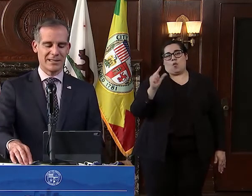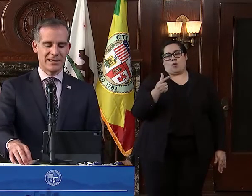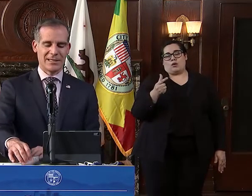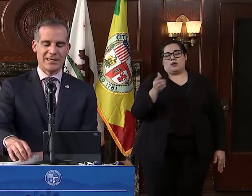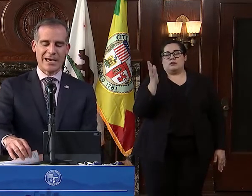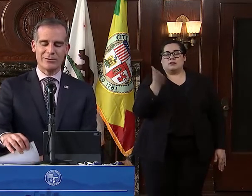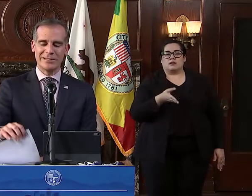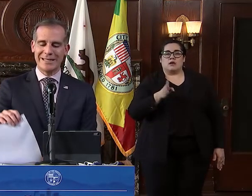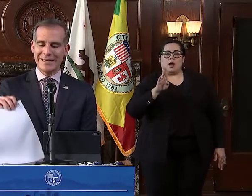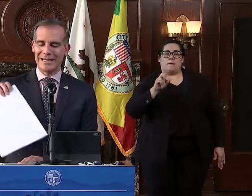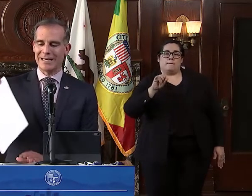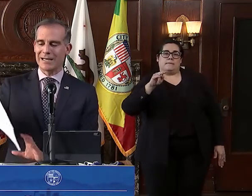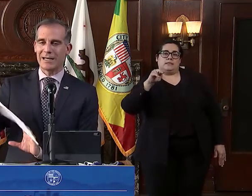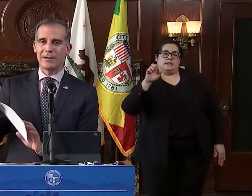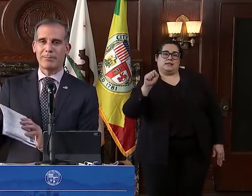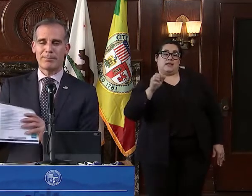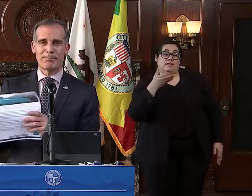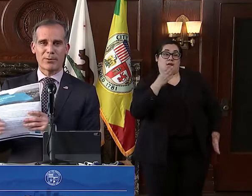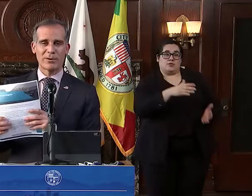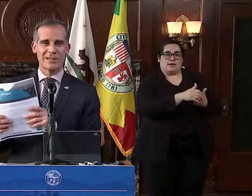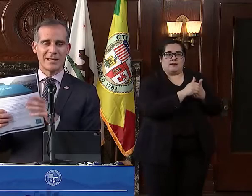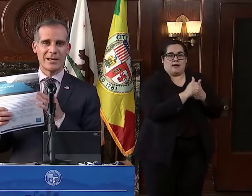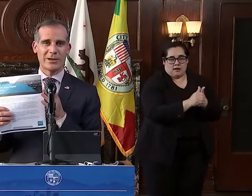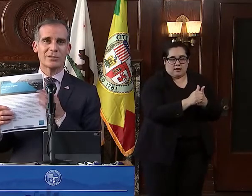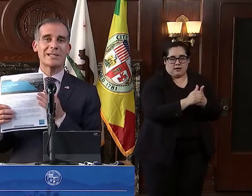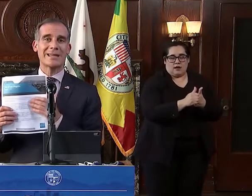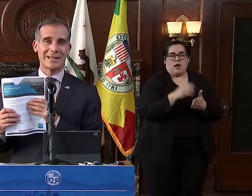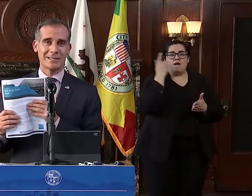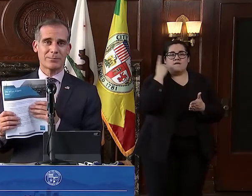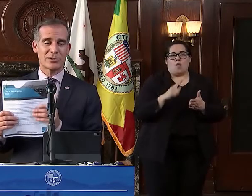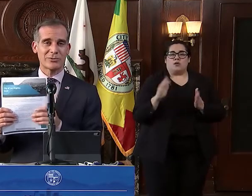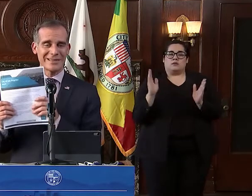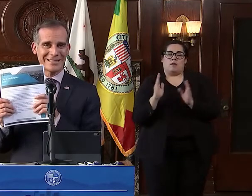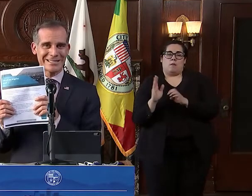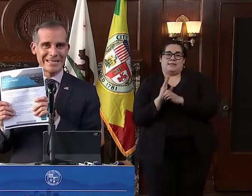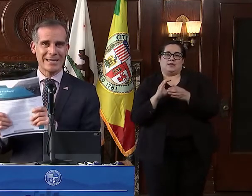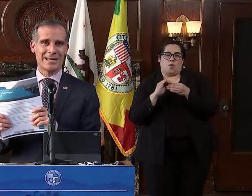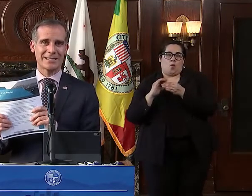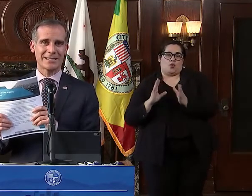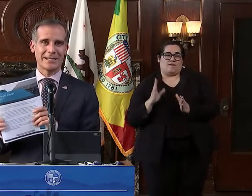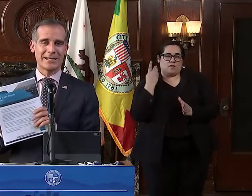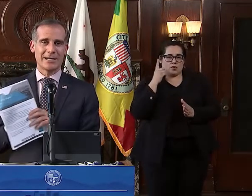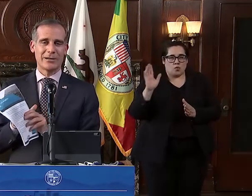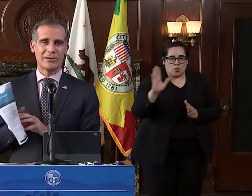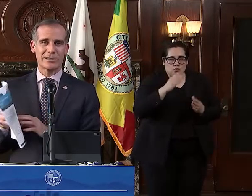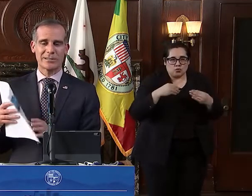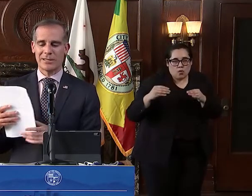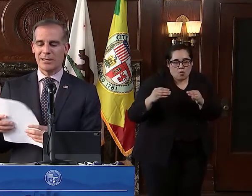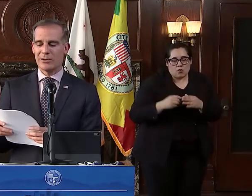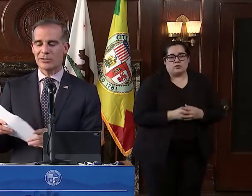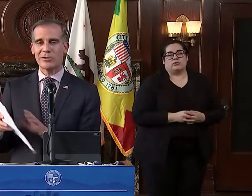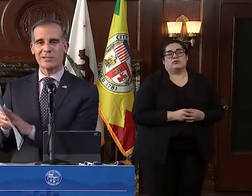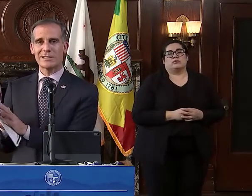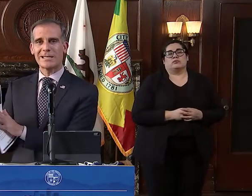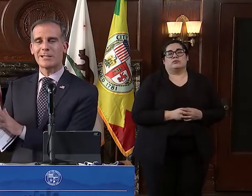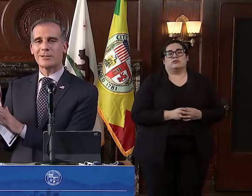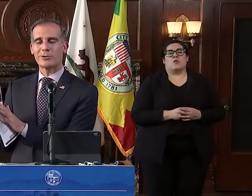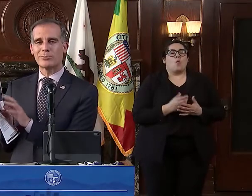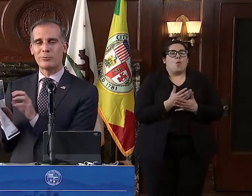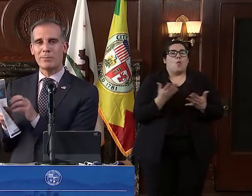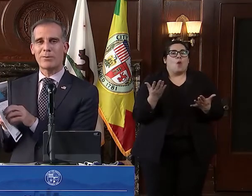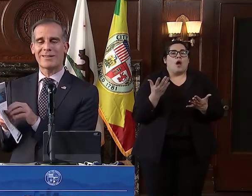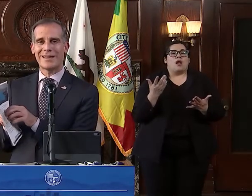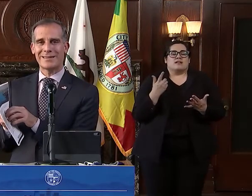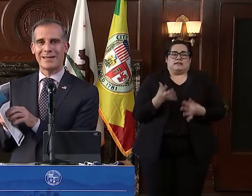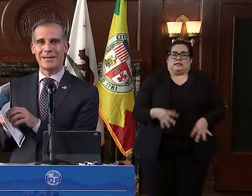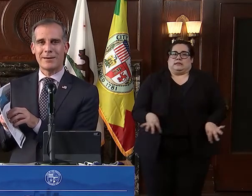coronavirus.lacity.org/business. Y hay un guía por los negociantes, por sus tiendas, las cosas que son